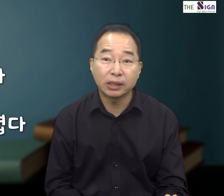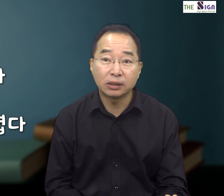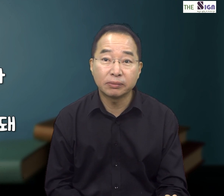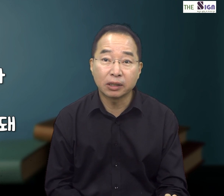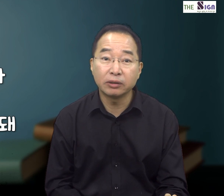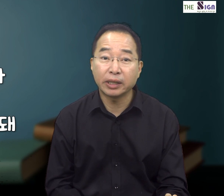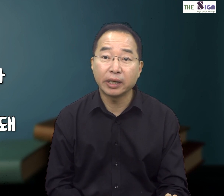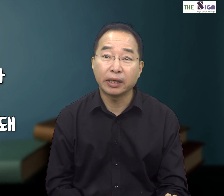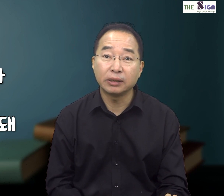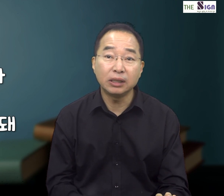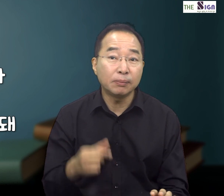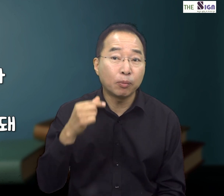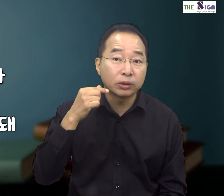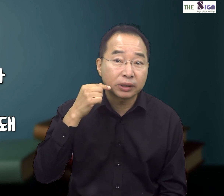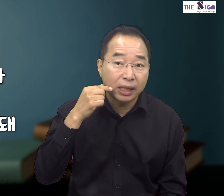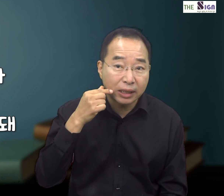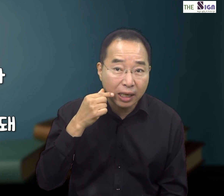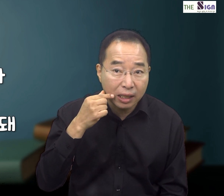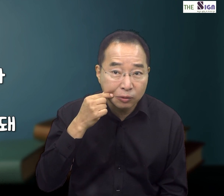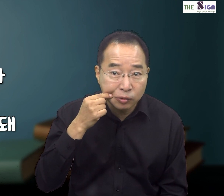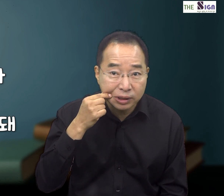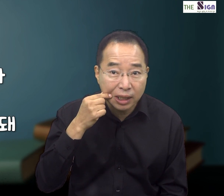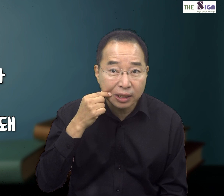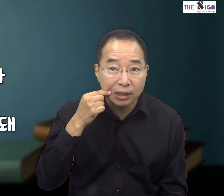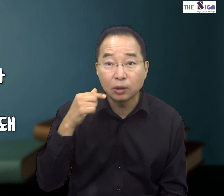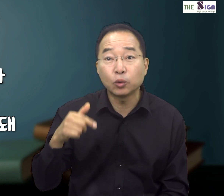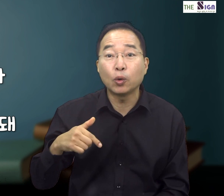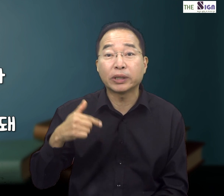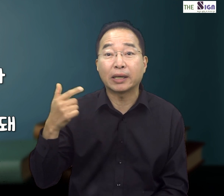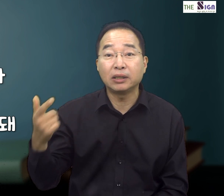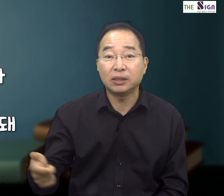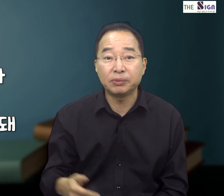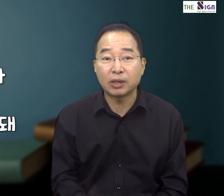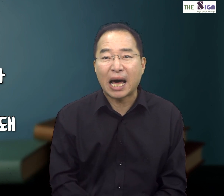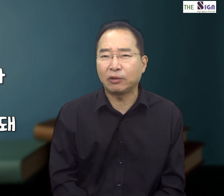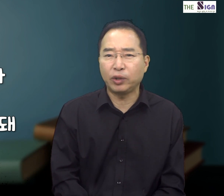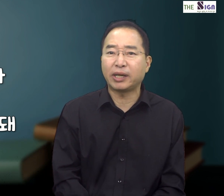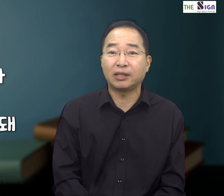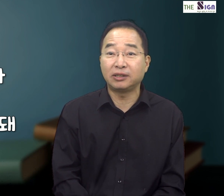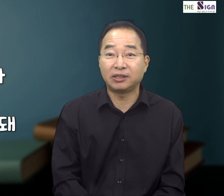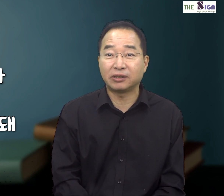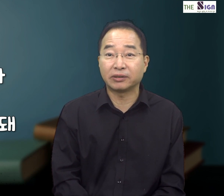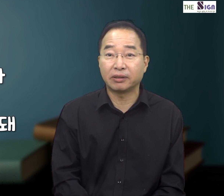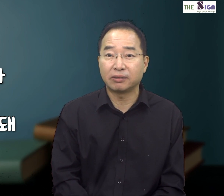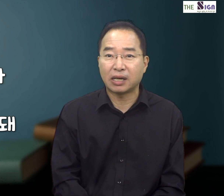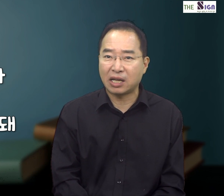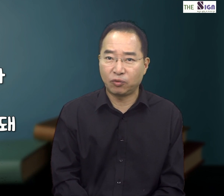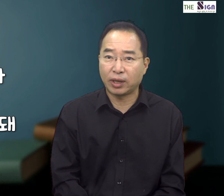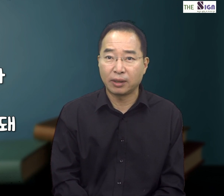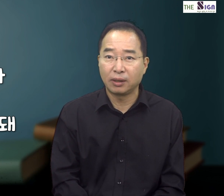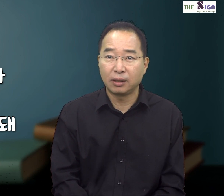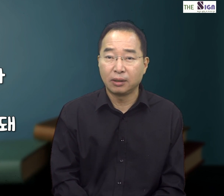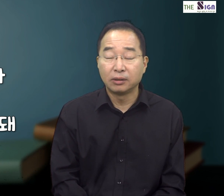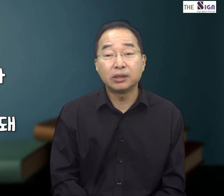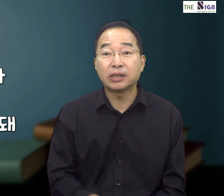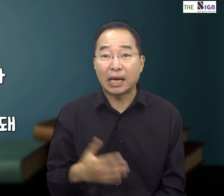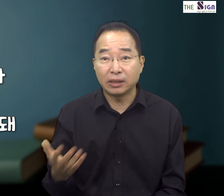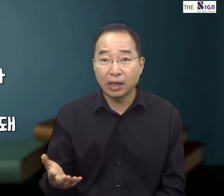있습니다. 그런데 이 못하다라는 동작이 또 다른 의미로 안 돼라는 뜻이 있어요. 안 돼. 근데 이제 안 돼라는